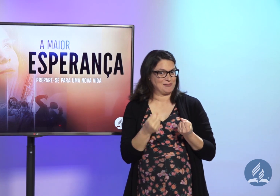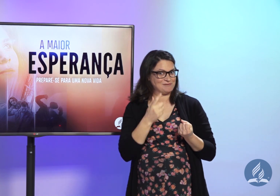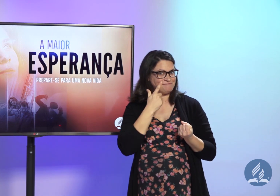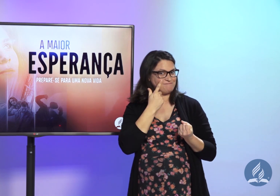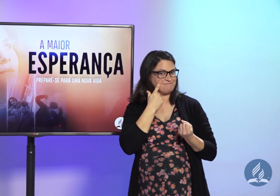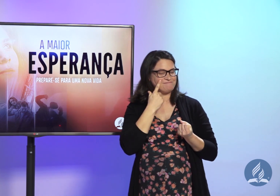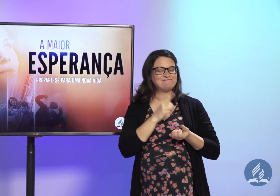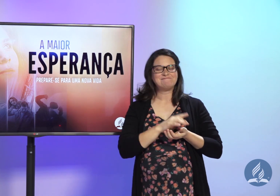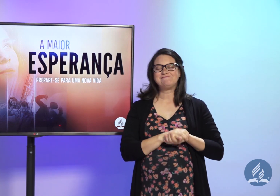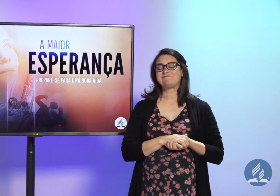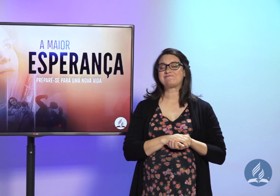lá?